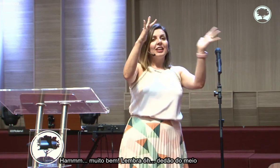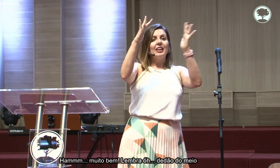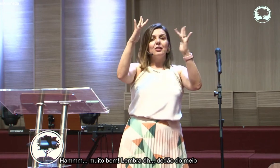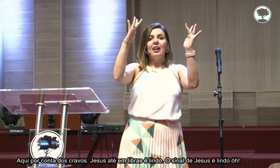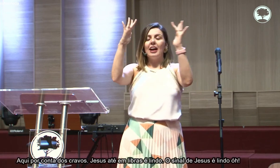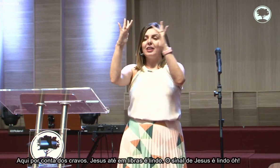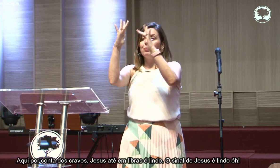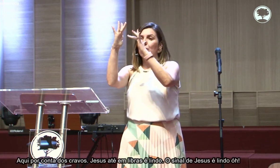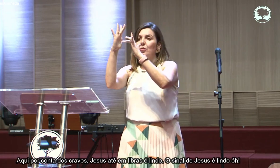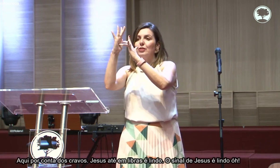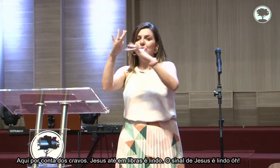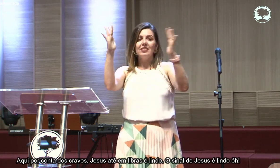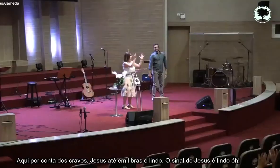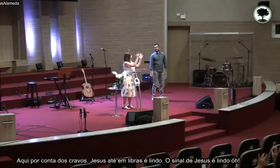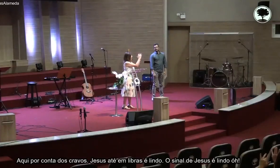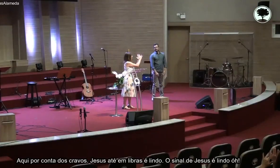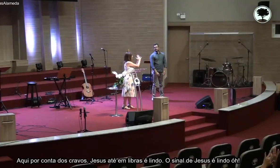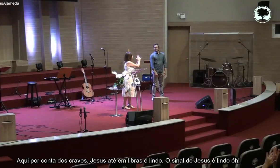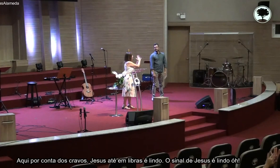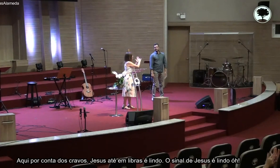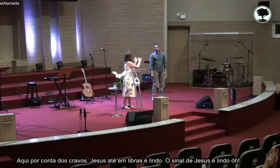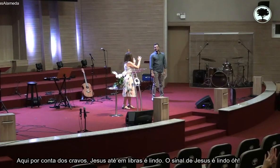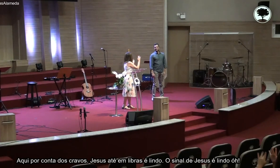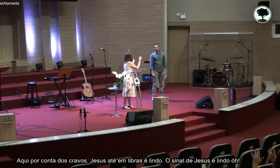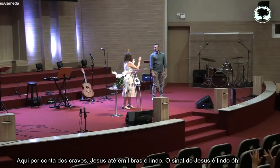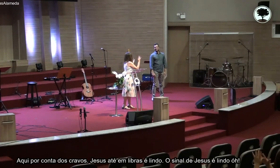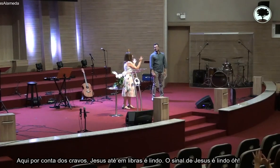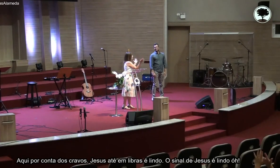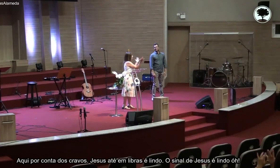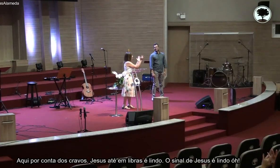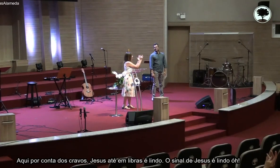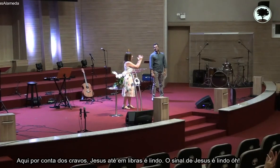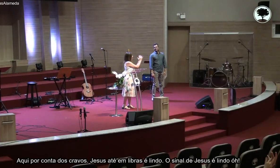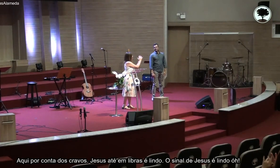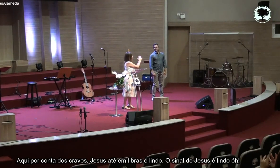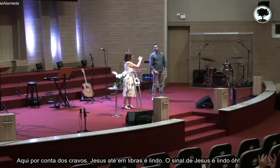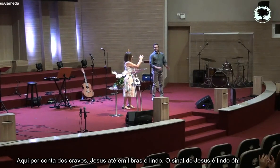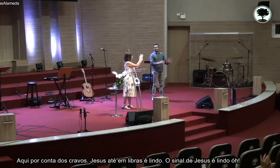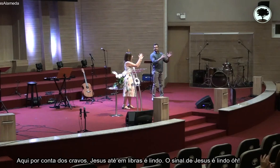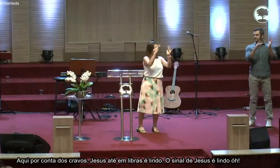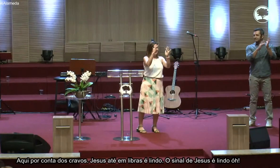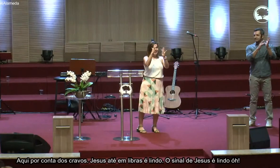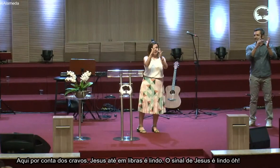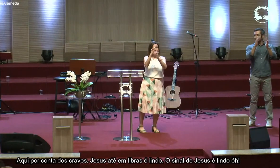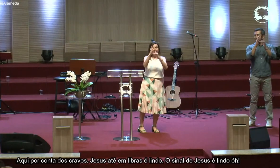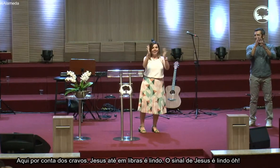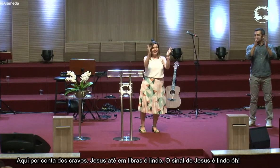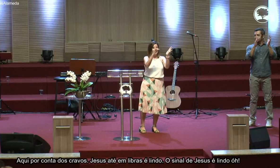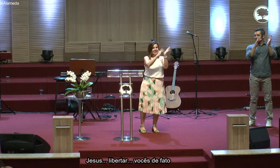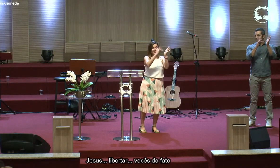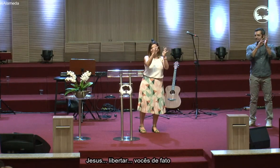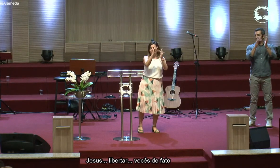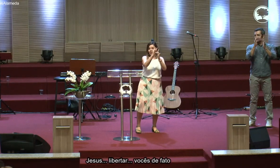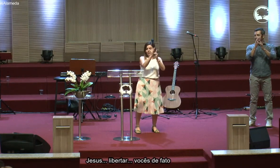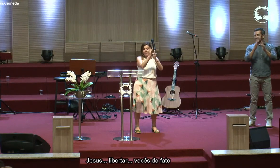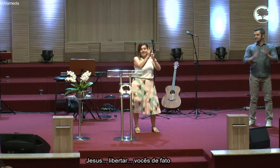aqui por conta dos cravos. Eu falo, gente, Jesus até em libras, ele é lindo, o sinal de Jesus é lindo, ó.